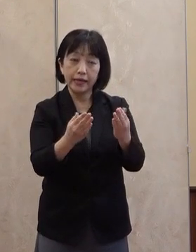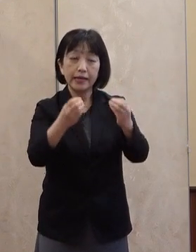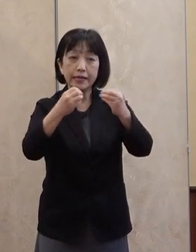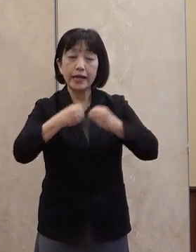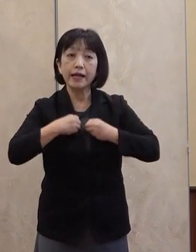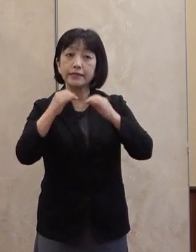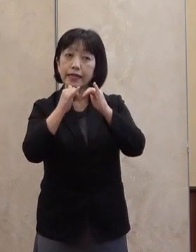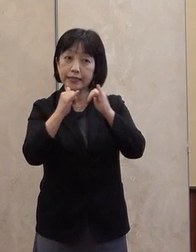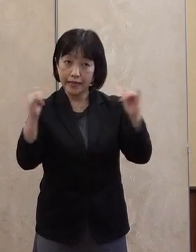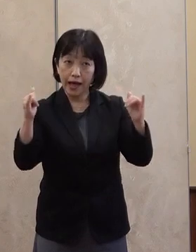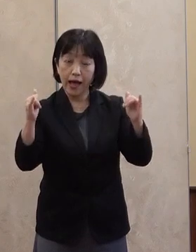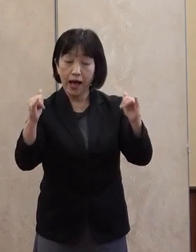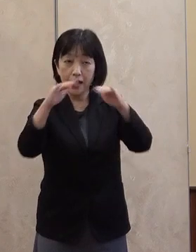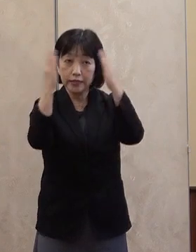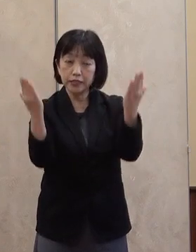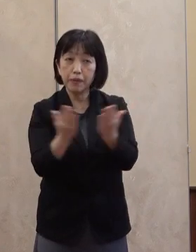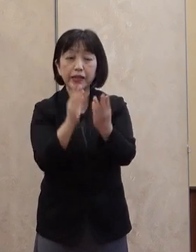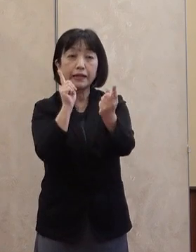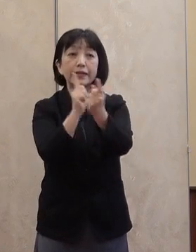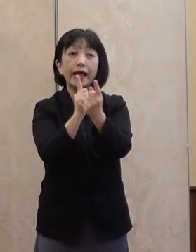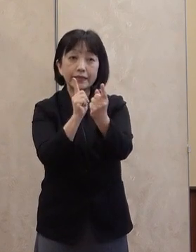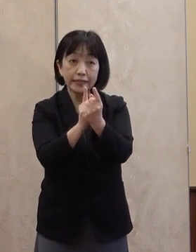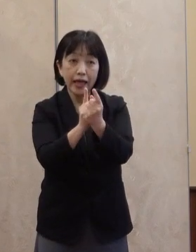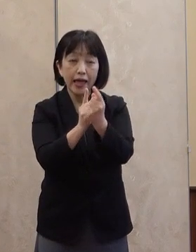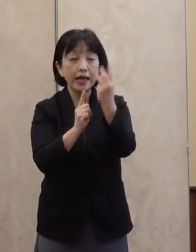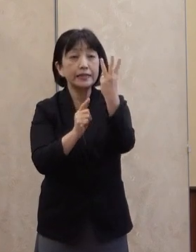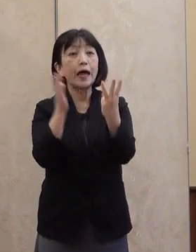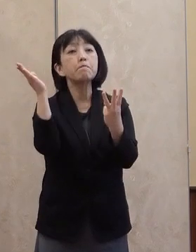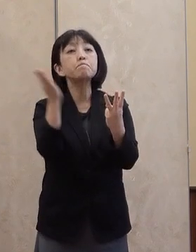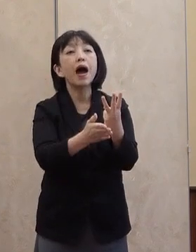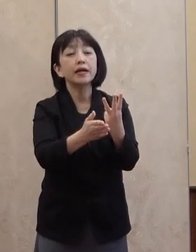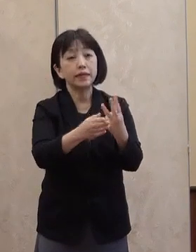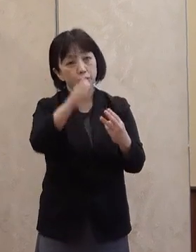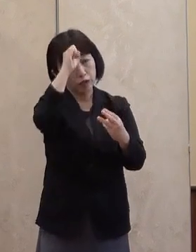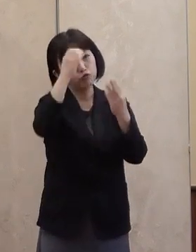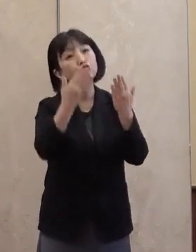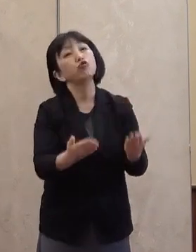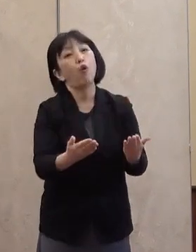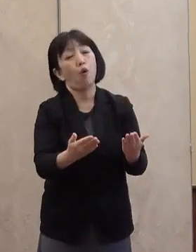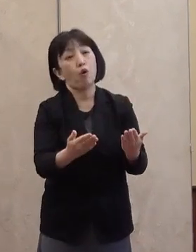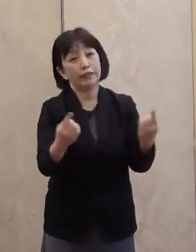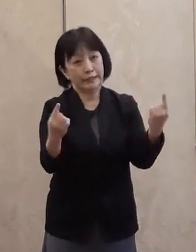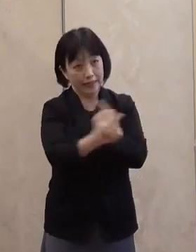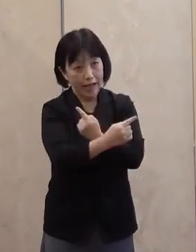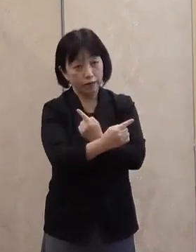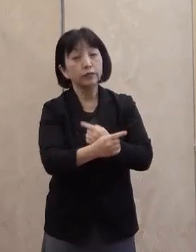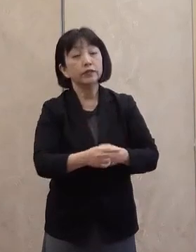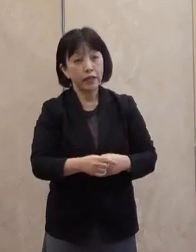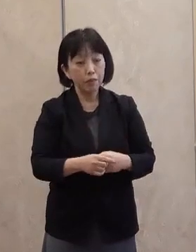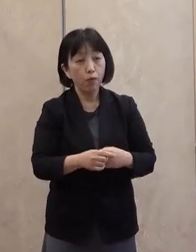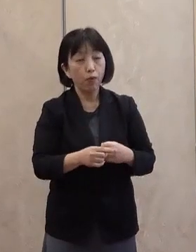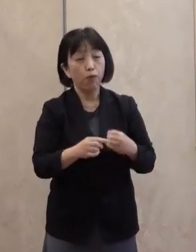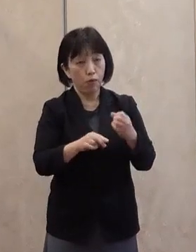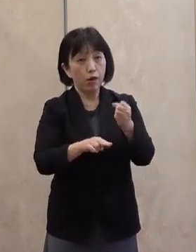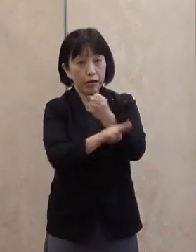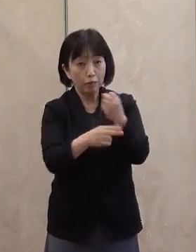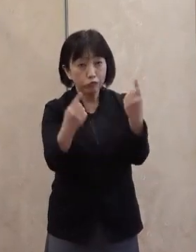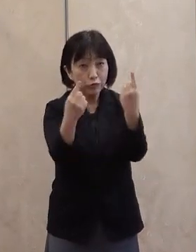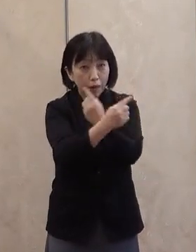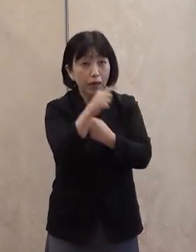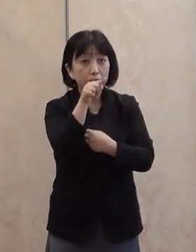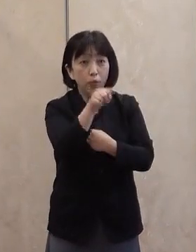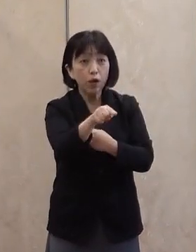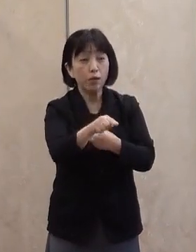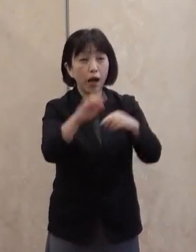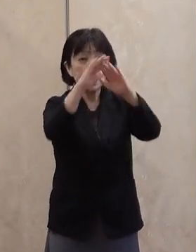に対して 3% が重症化率でしたが、この変異株に限っていくと、全